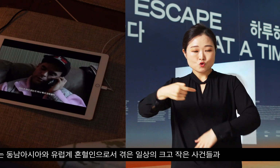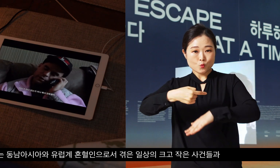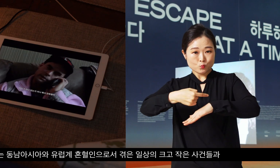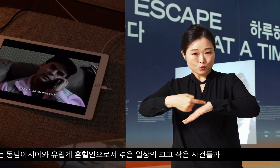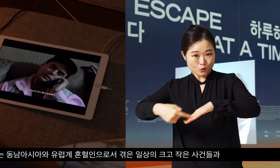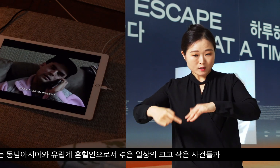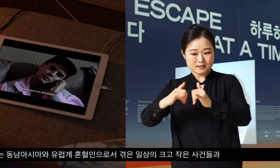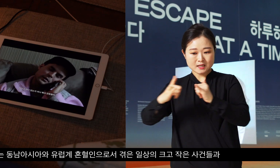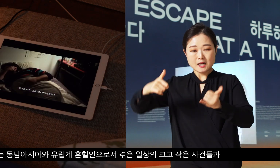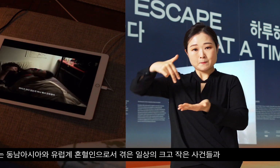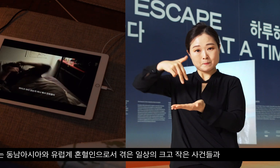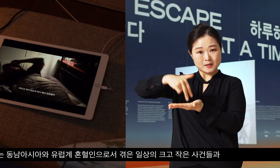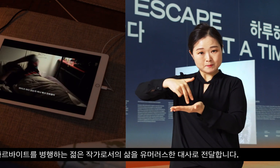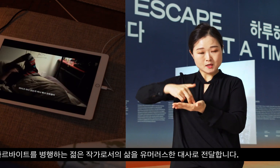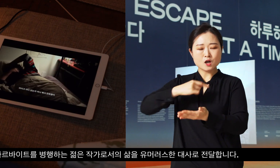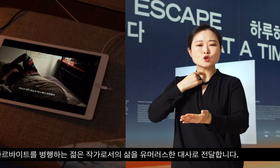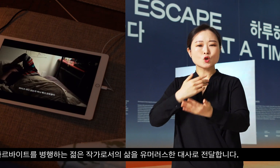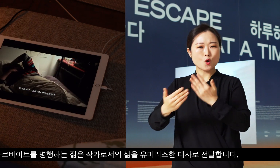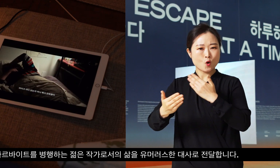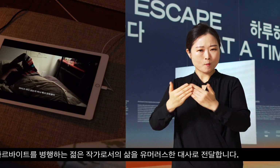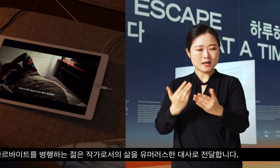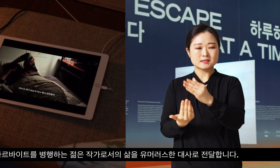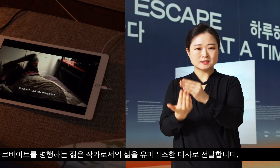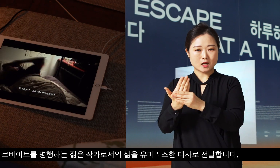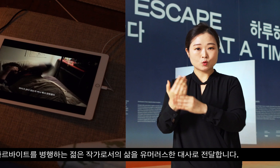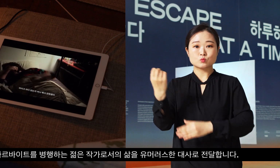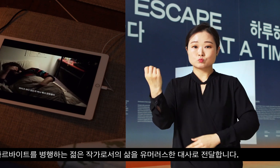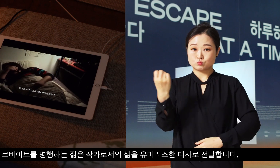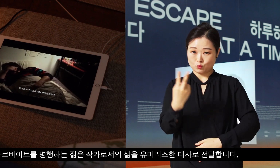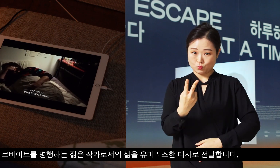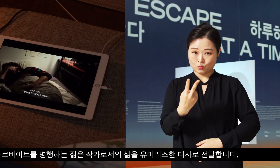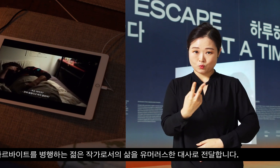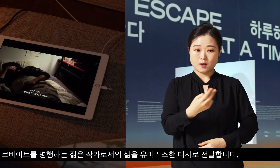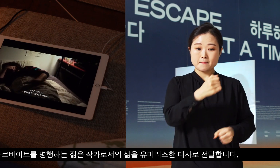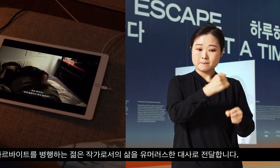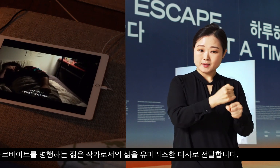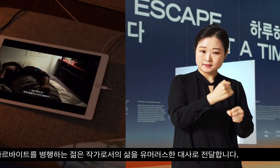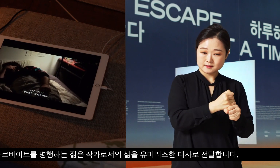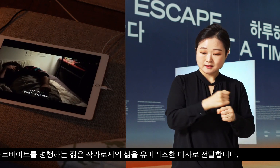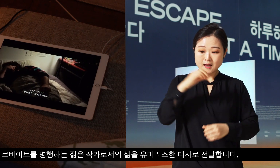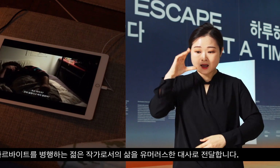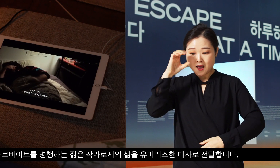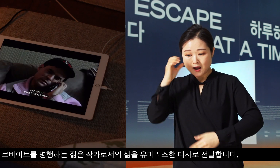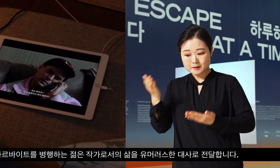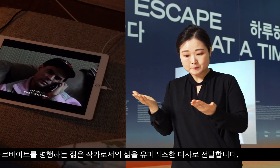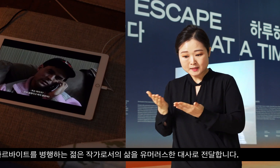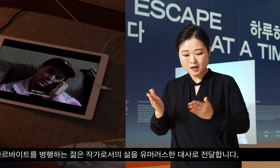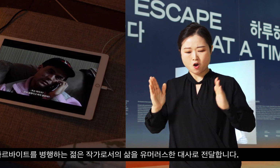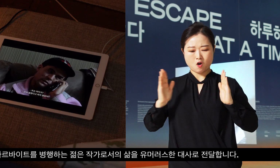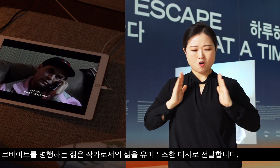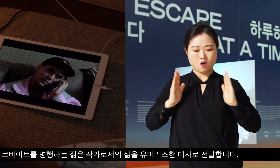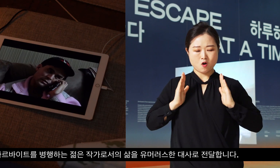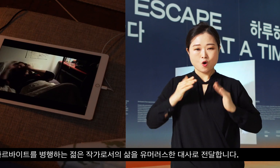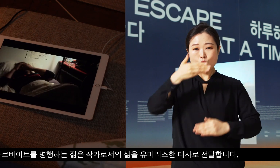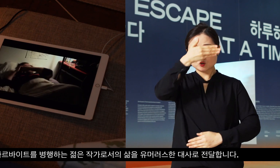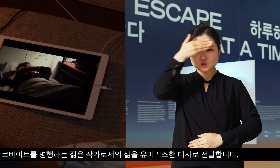사건들과 작업과 아르바이트를 병행하는 젊은 작가로서의 삶을 유머러스한